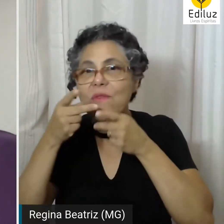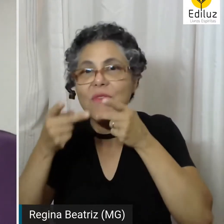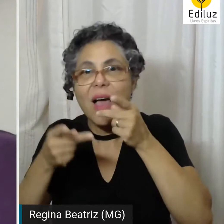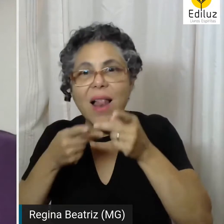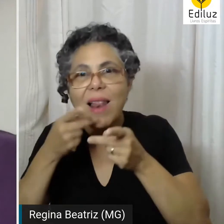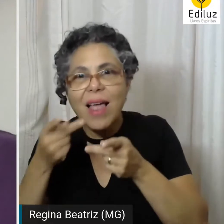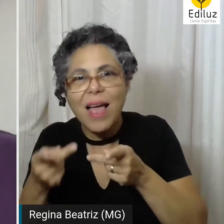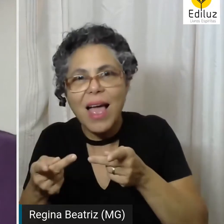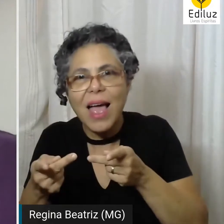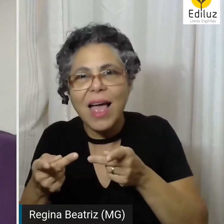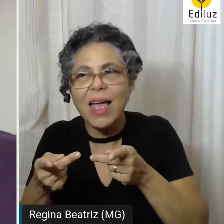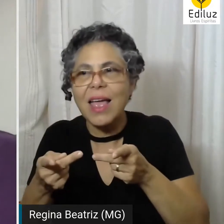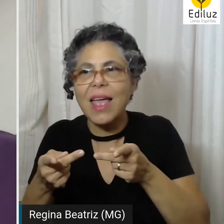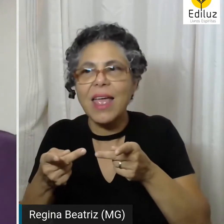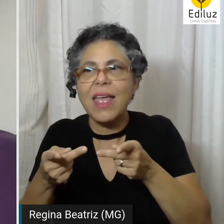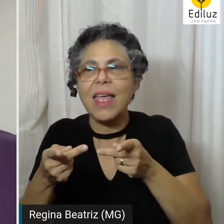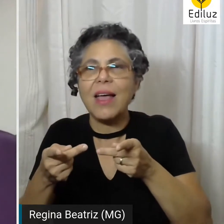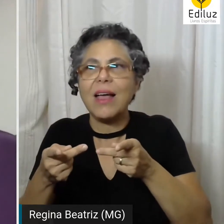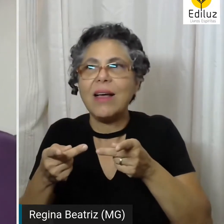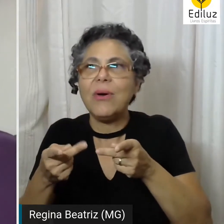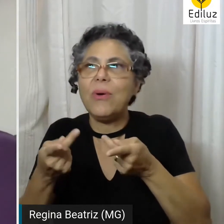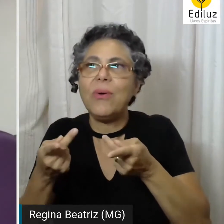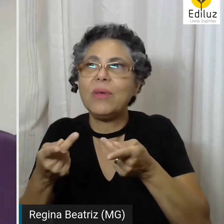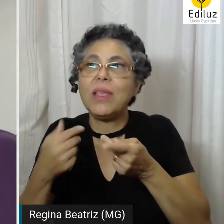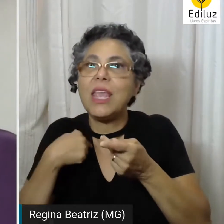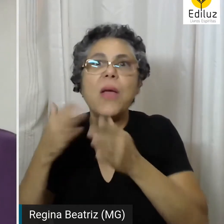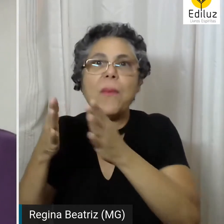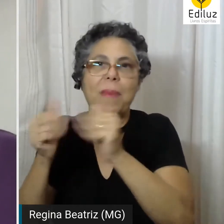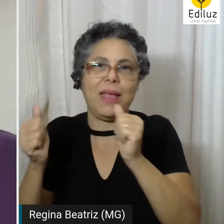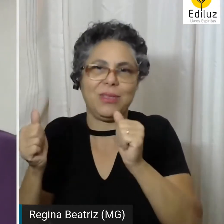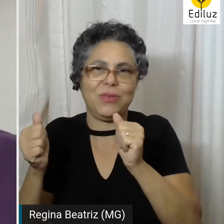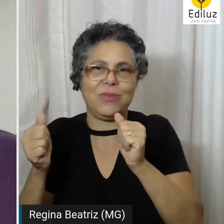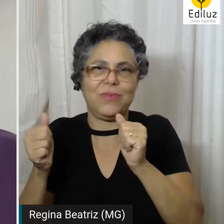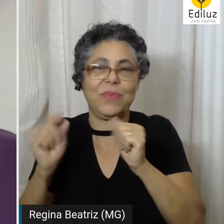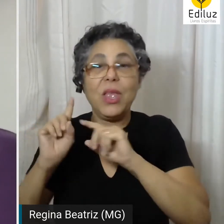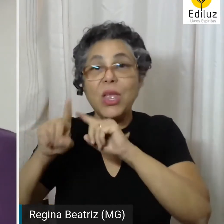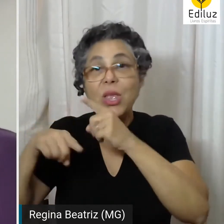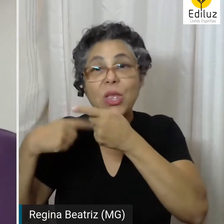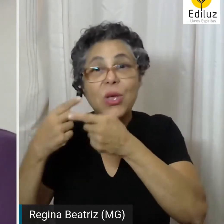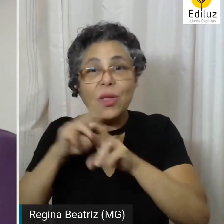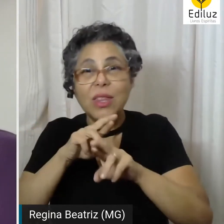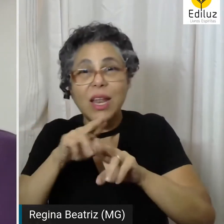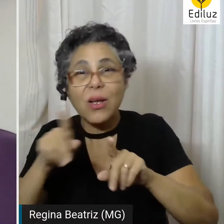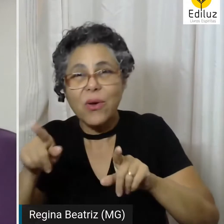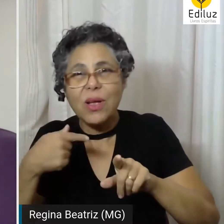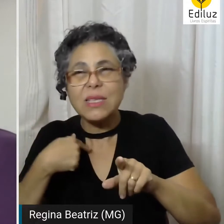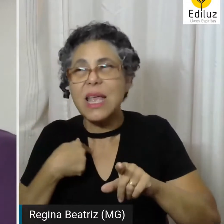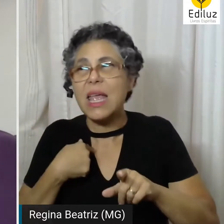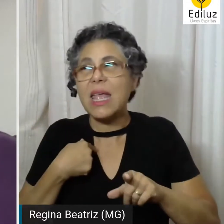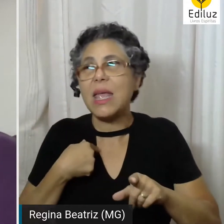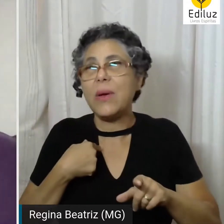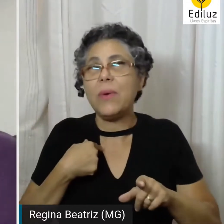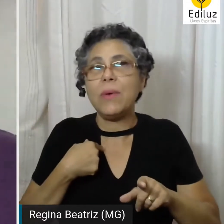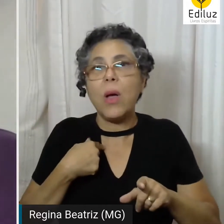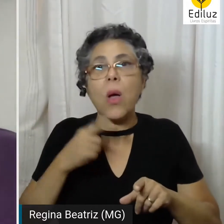verbalizadamente solicitadas. Outra coisa é atender às